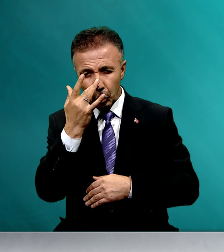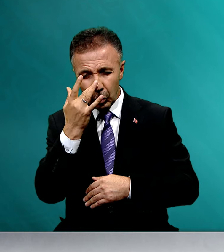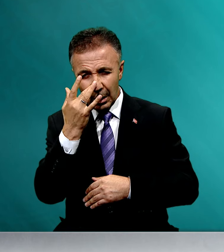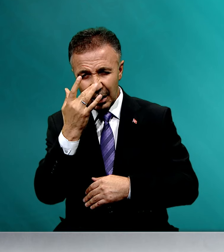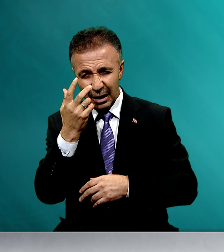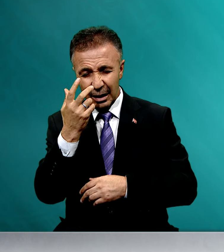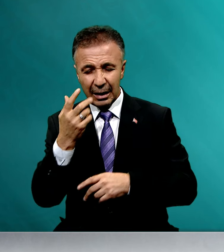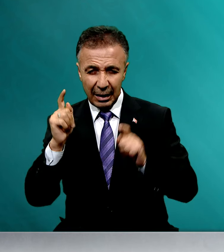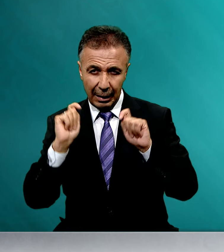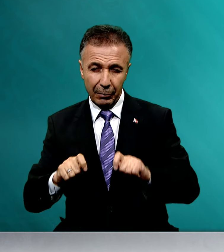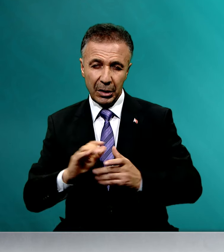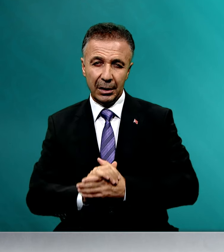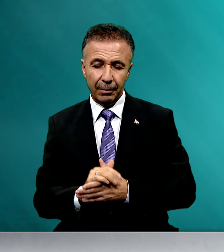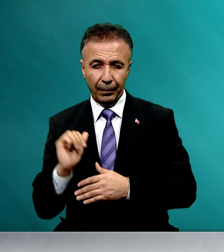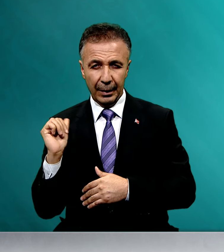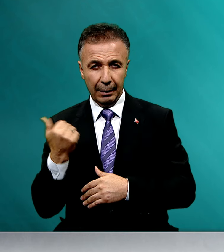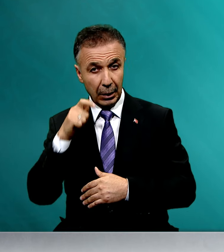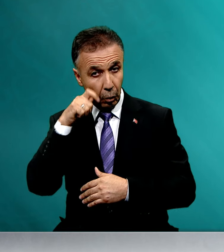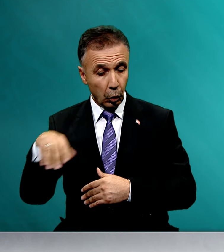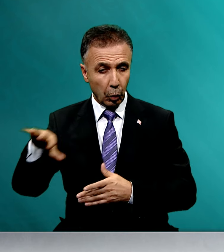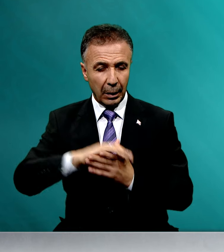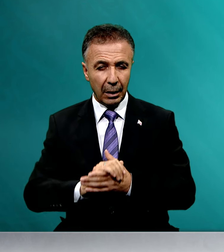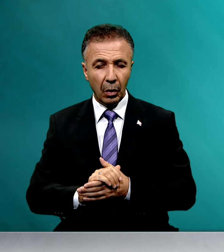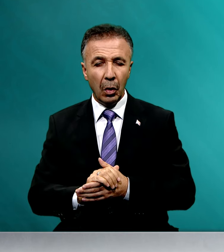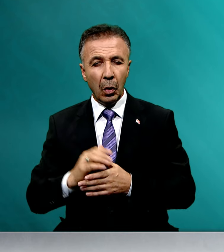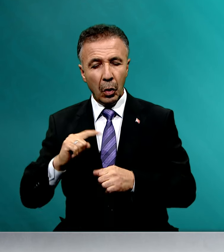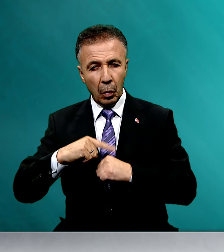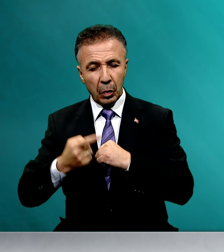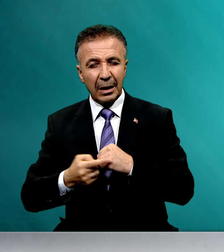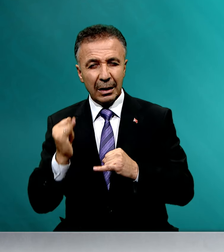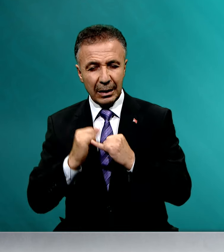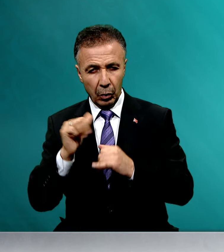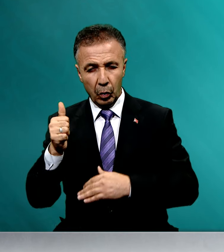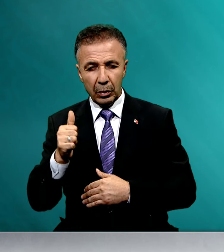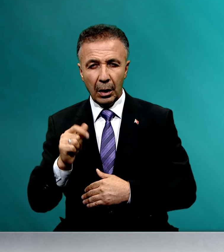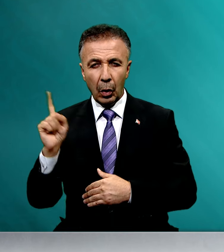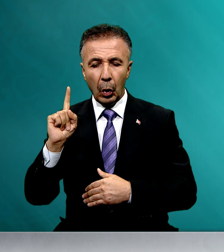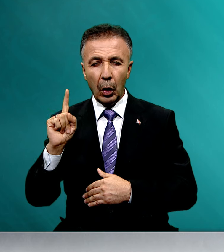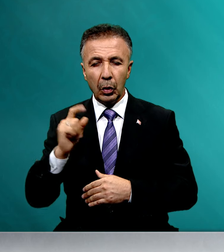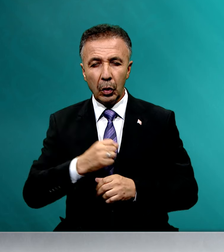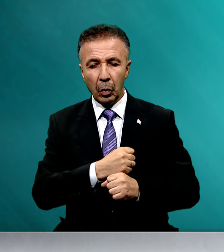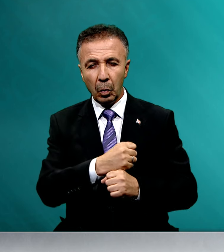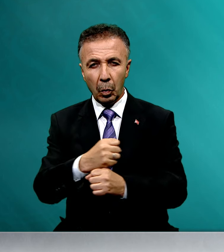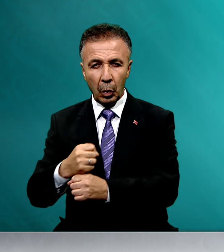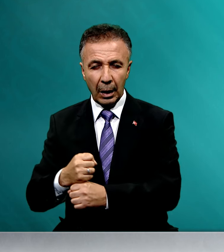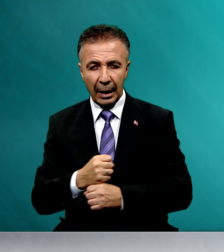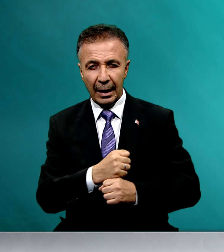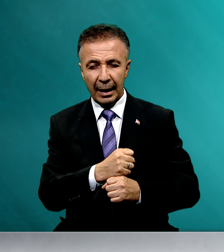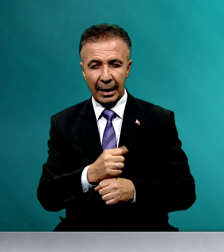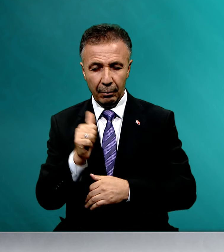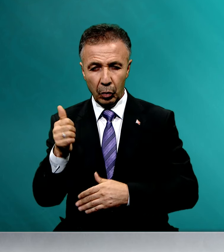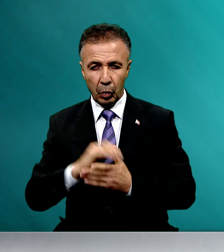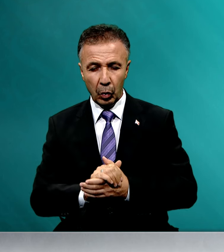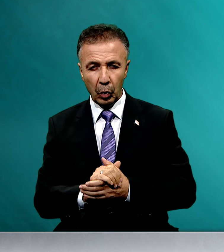Kıymetli müminler, önümüzdeki salı ise 10 Muharrem Aşura günü.